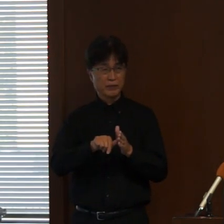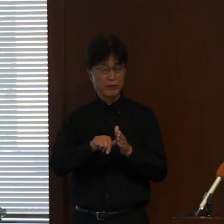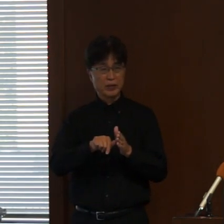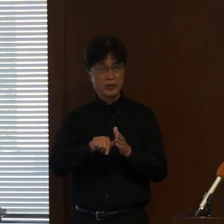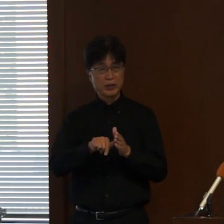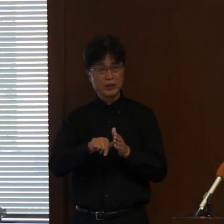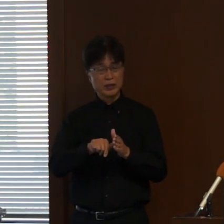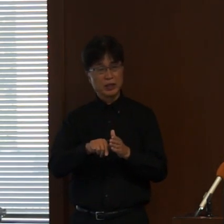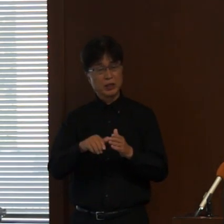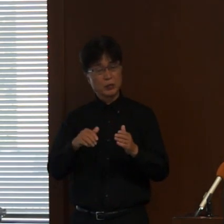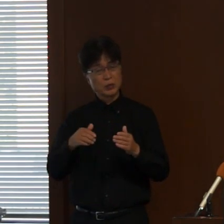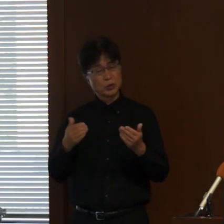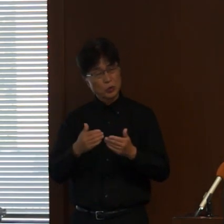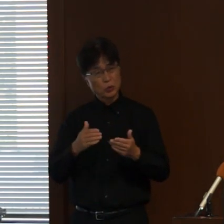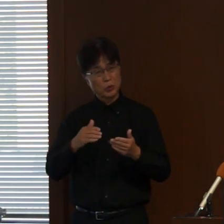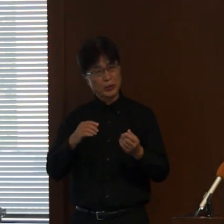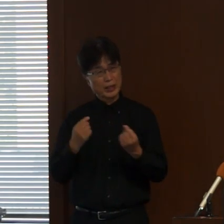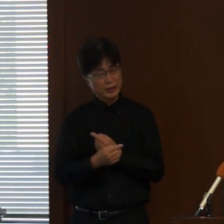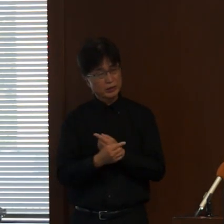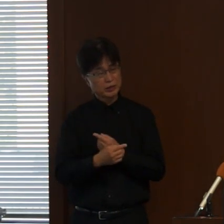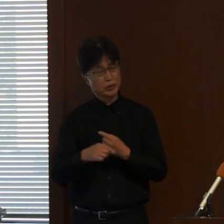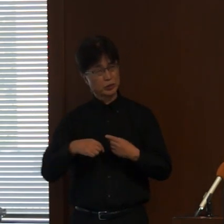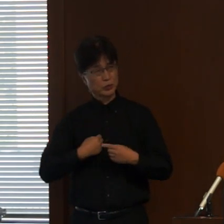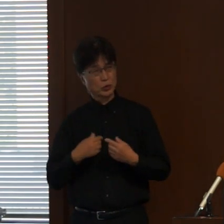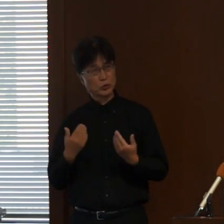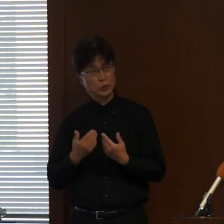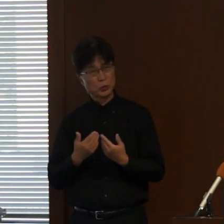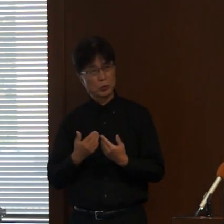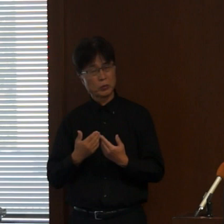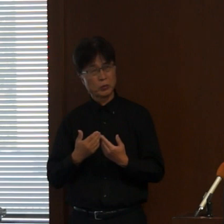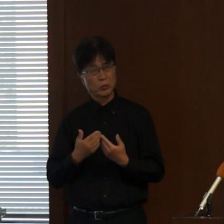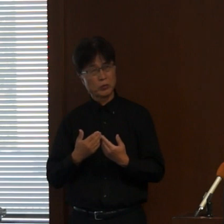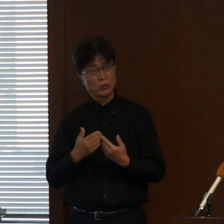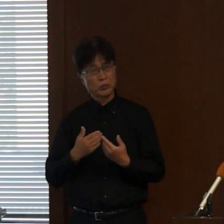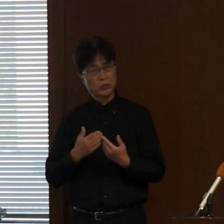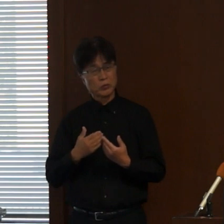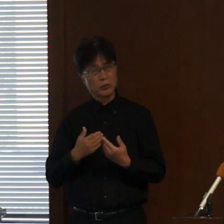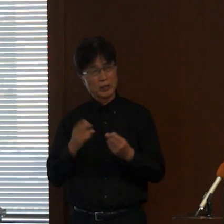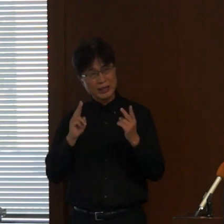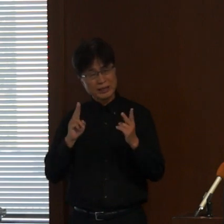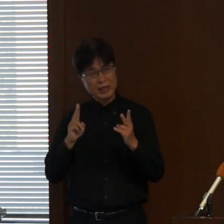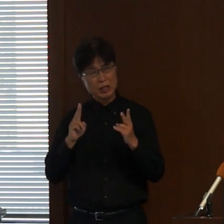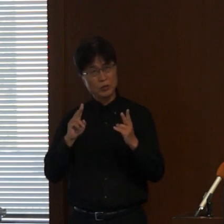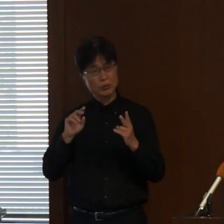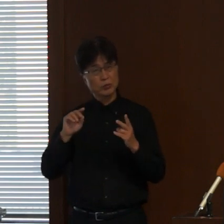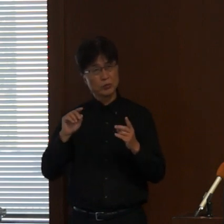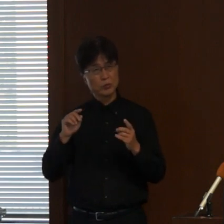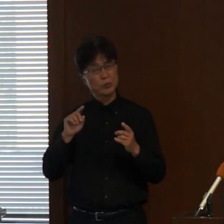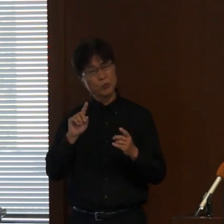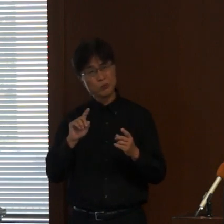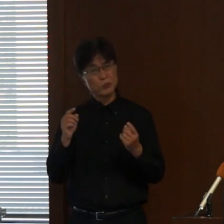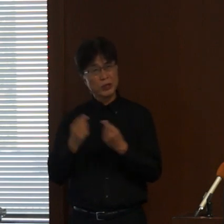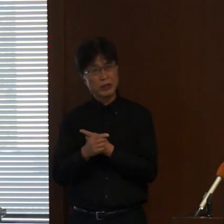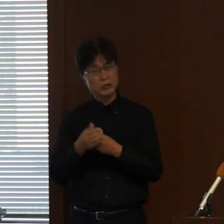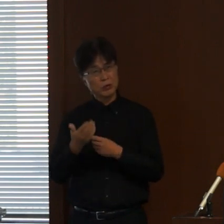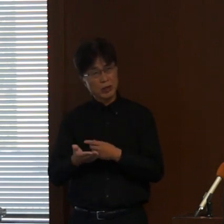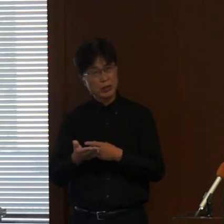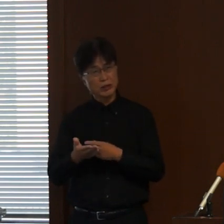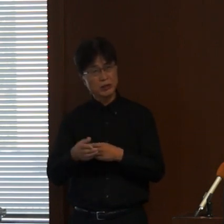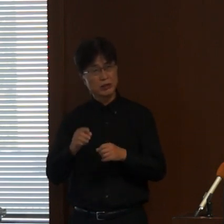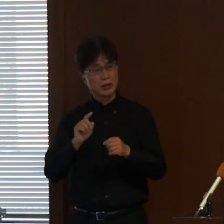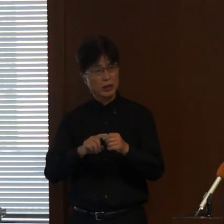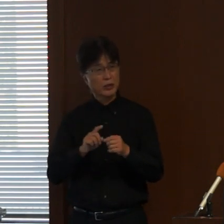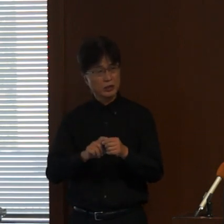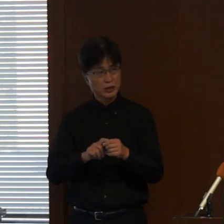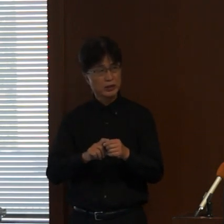転換というか、自分の仕事というものをどういうふうにこれから展開していくのかというための資金にも使ってい